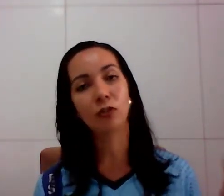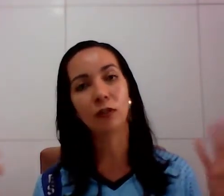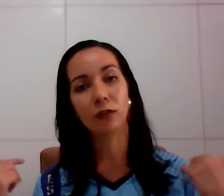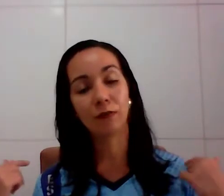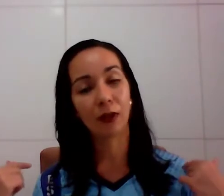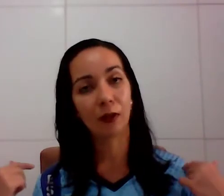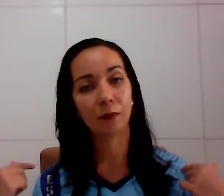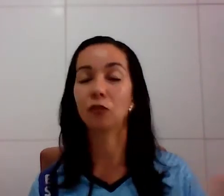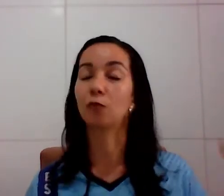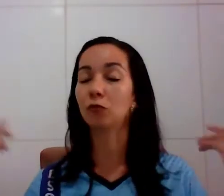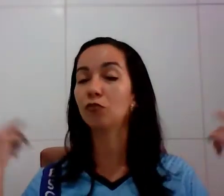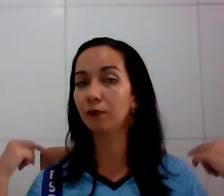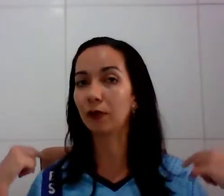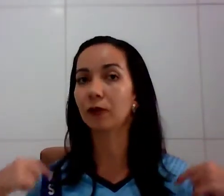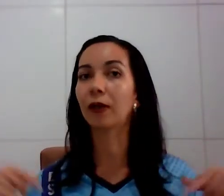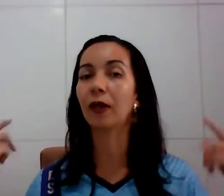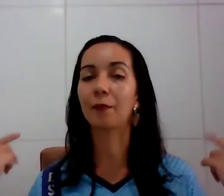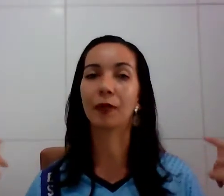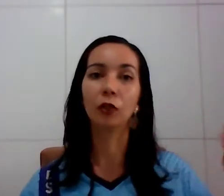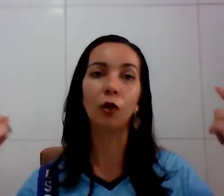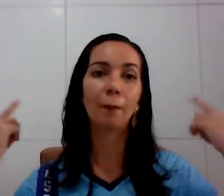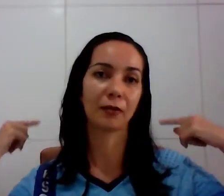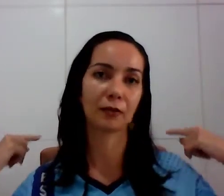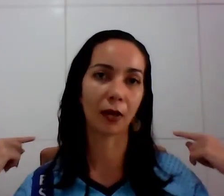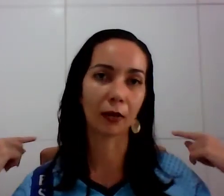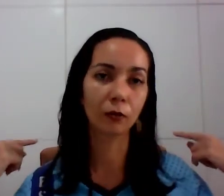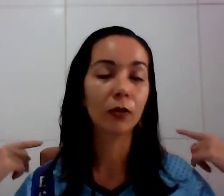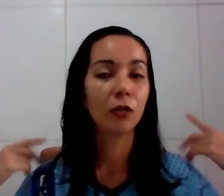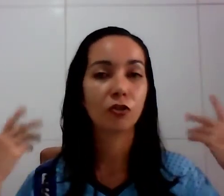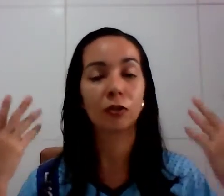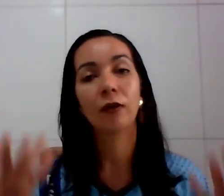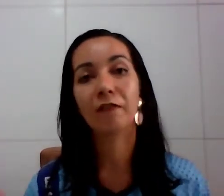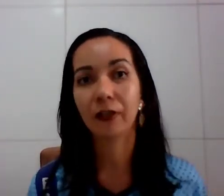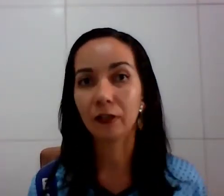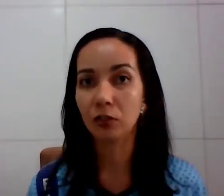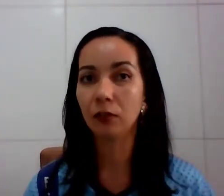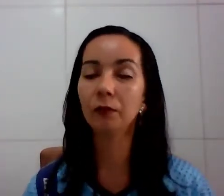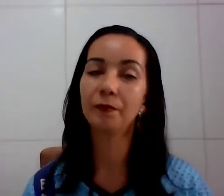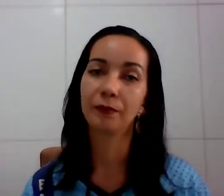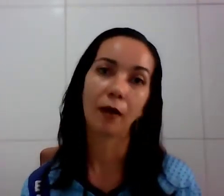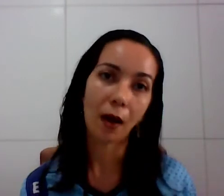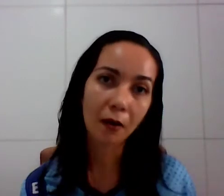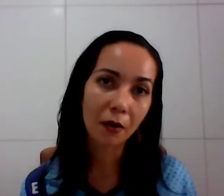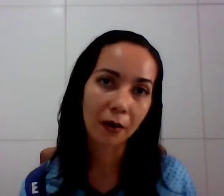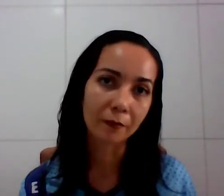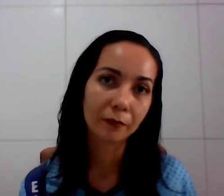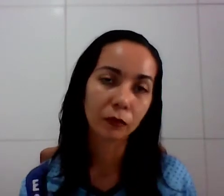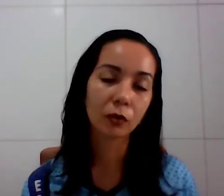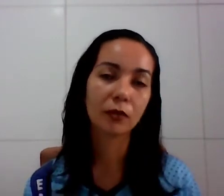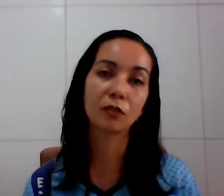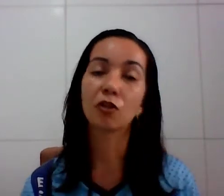que tivemos, que as pessoas tiveram naquela época no passado, estão refletindo agora. Todas as